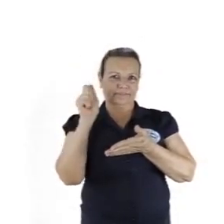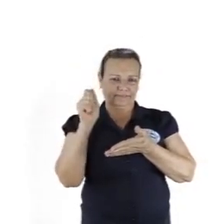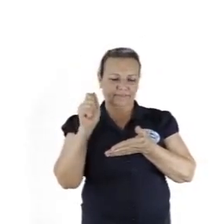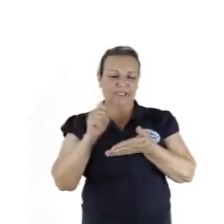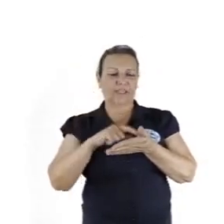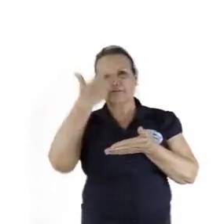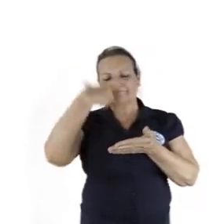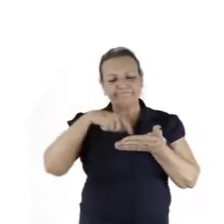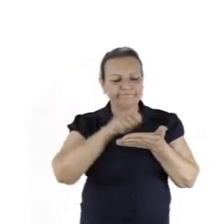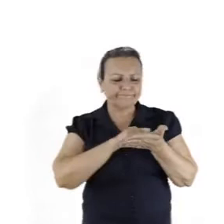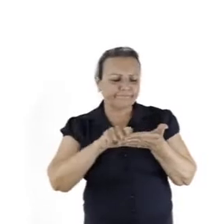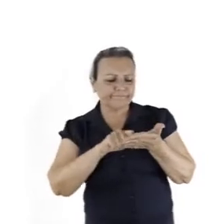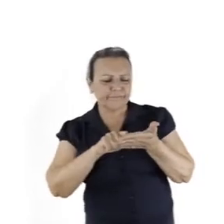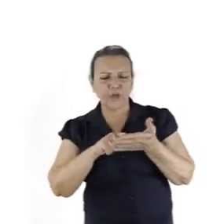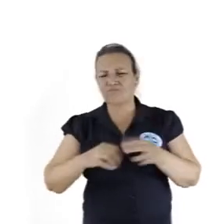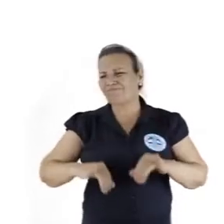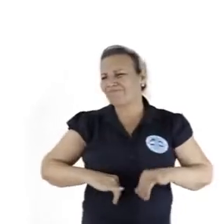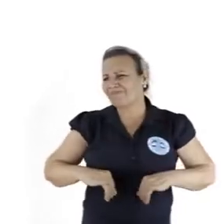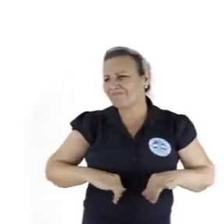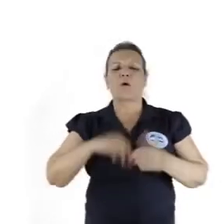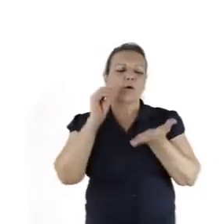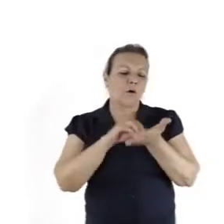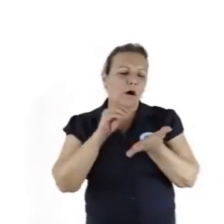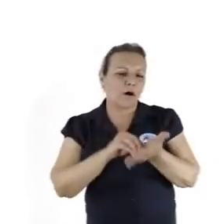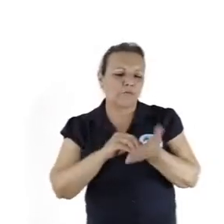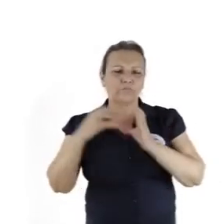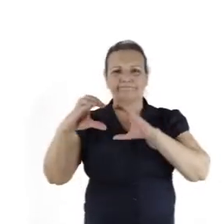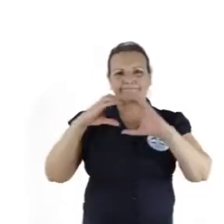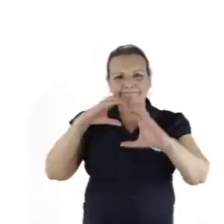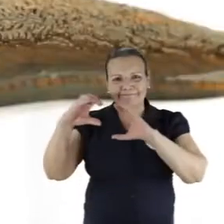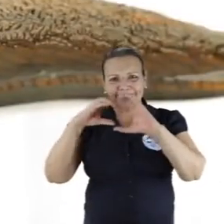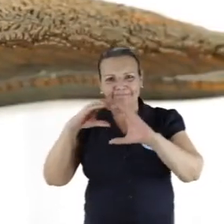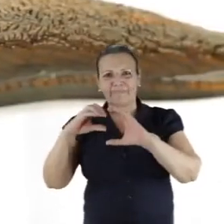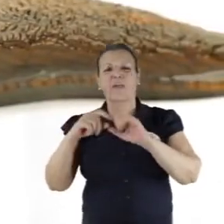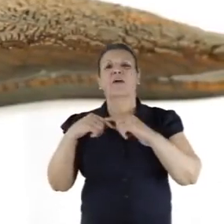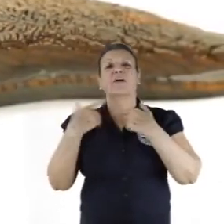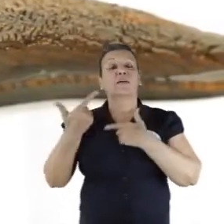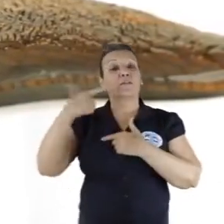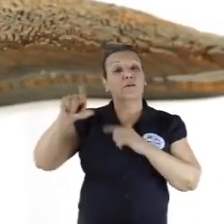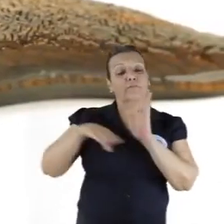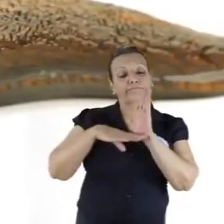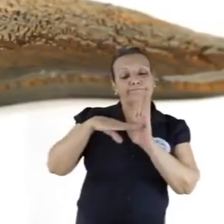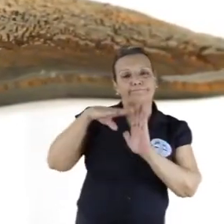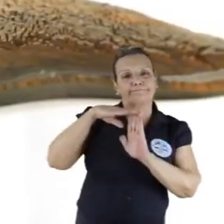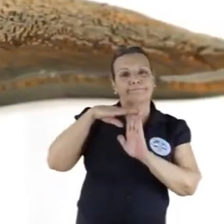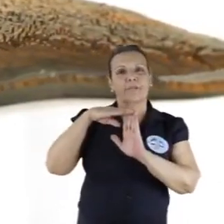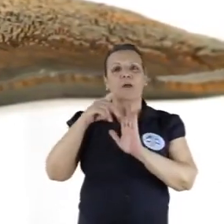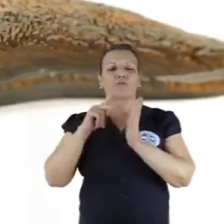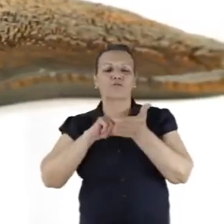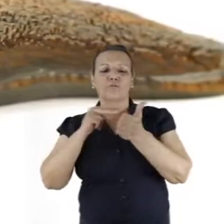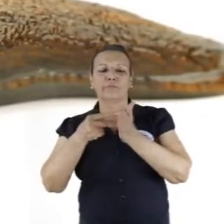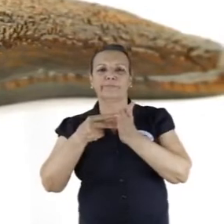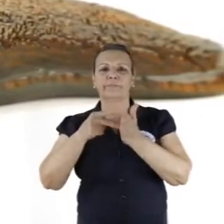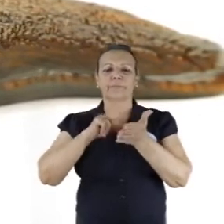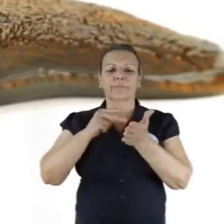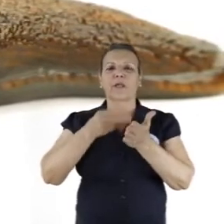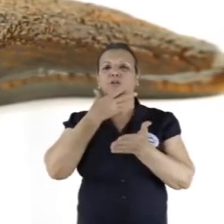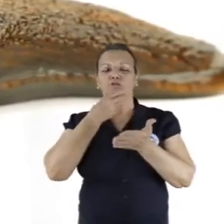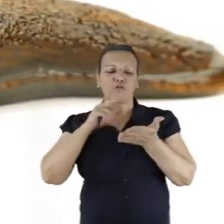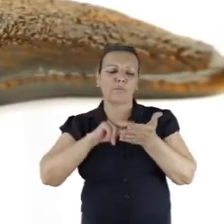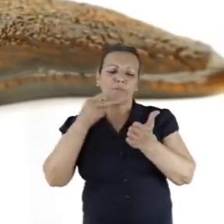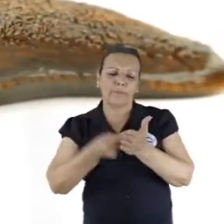o protagonista sofre com a chamada incomunicabilidade. Em seu processo de mutação de homem para